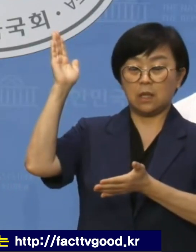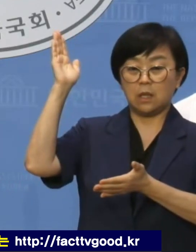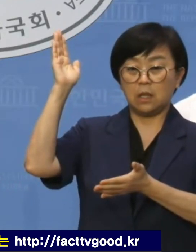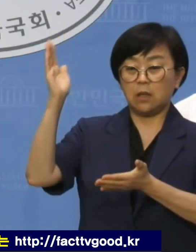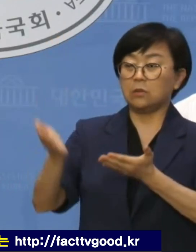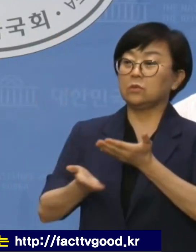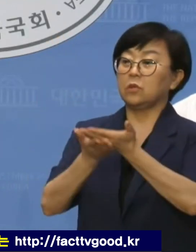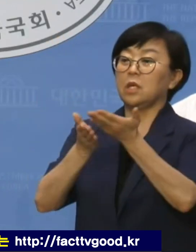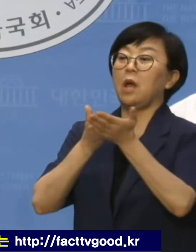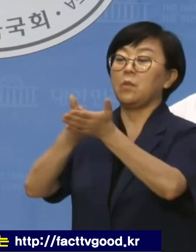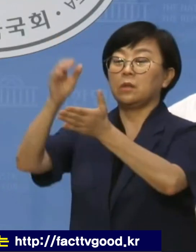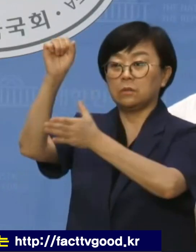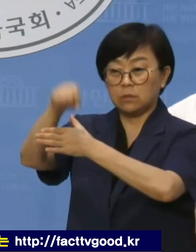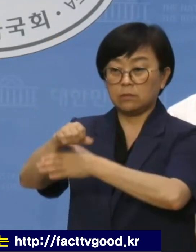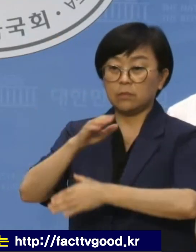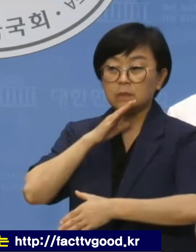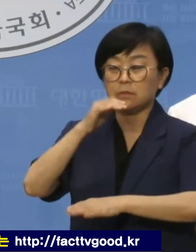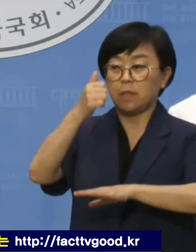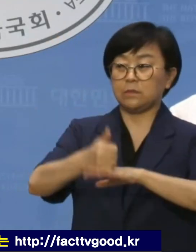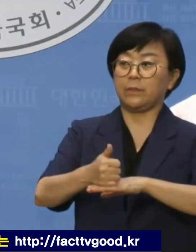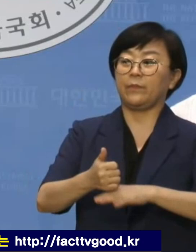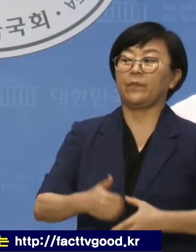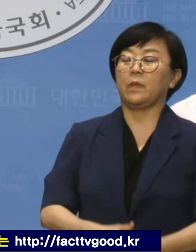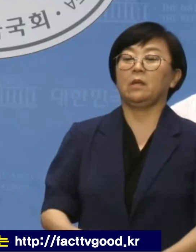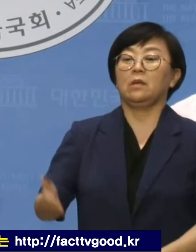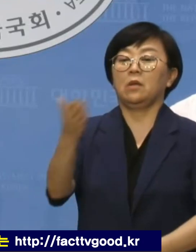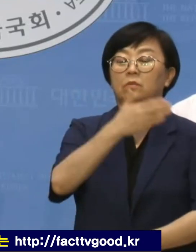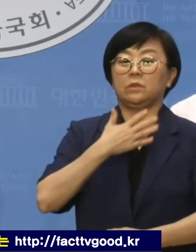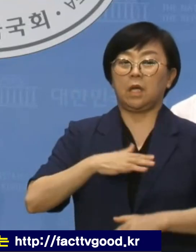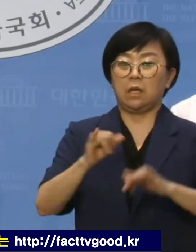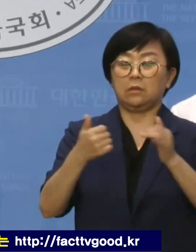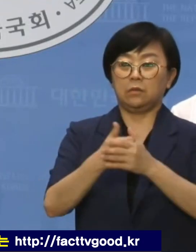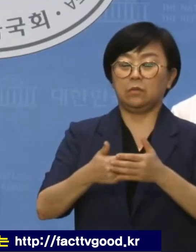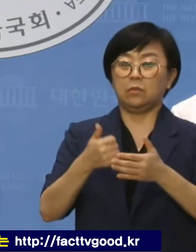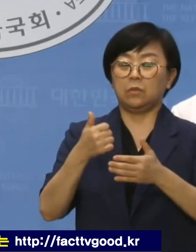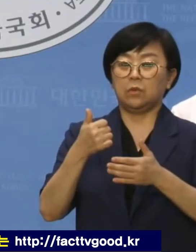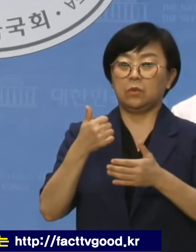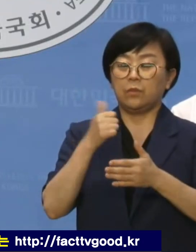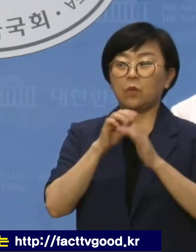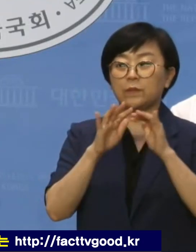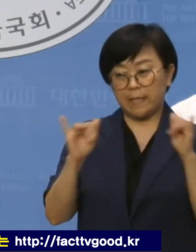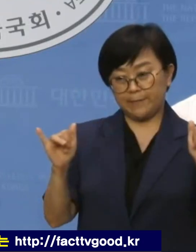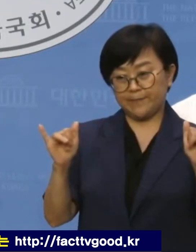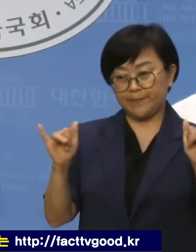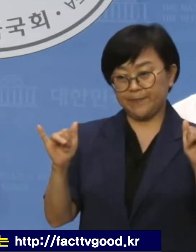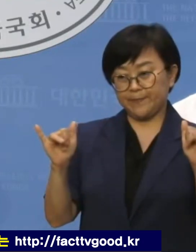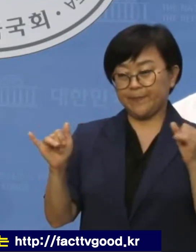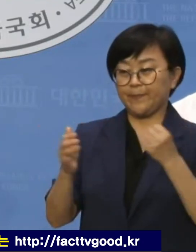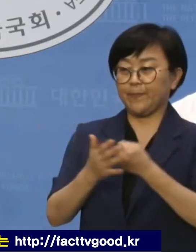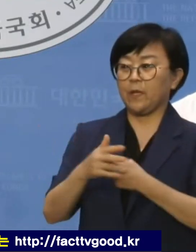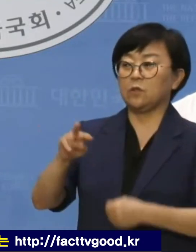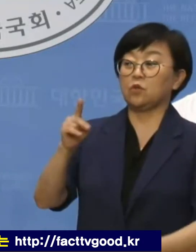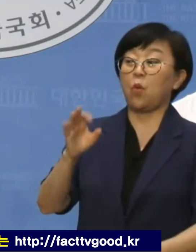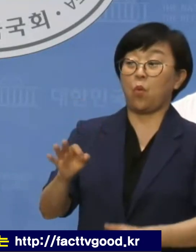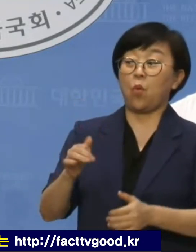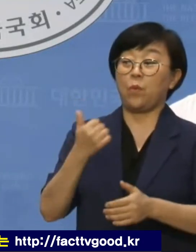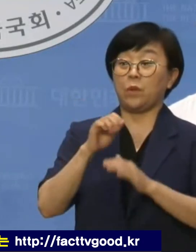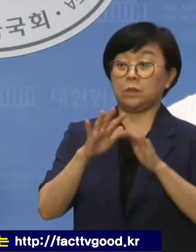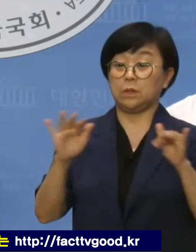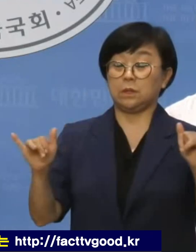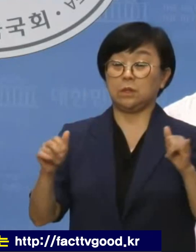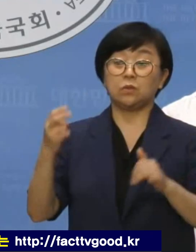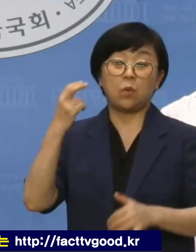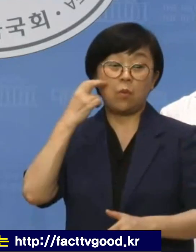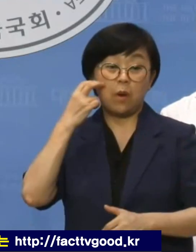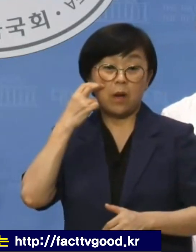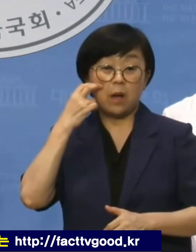반영돼야 되는 거 아닙니까? 예, 마지막으로 여러분들 또 잘하신 민변에서 오랫동안 사회참여 활동을 하신 송교 변호사님, 마침